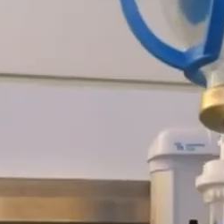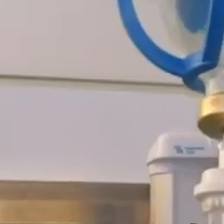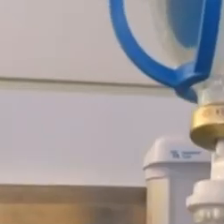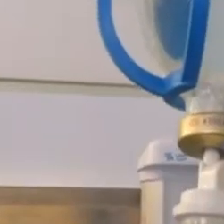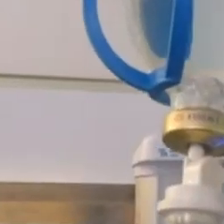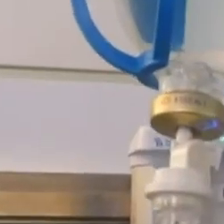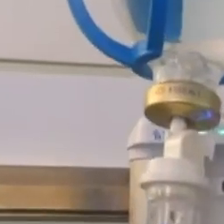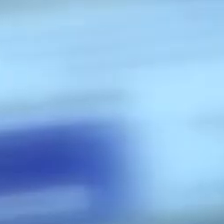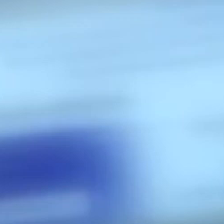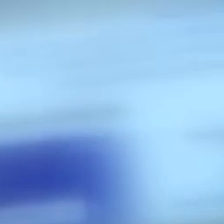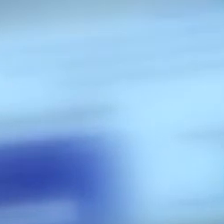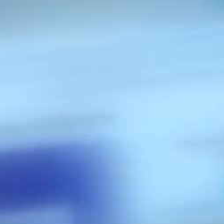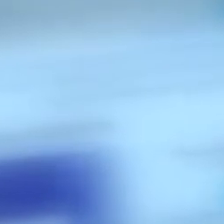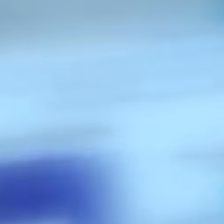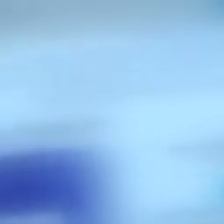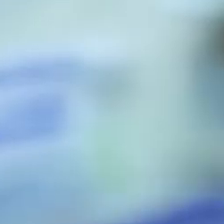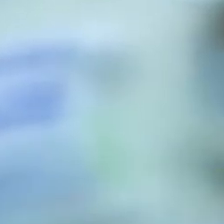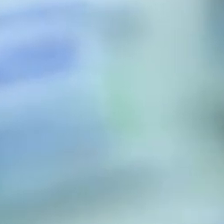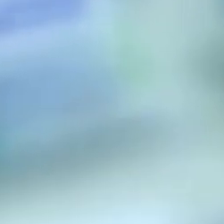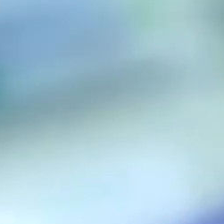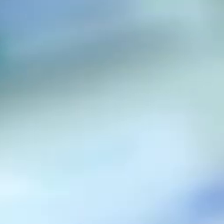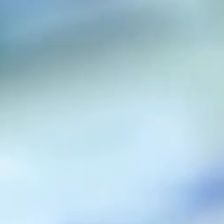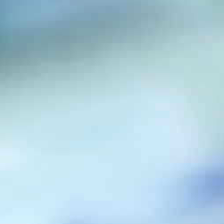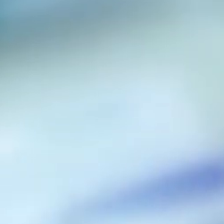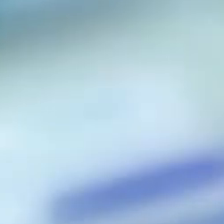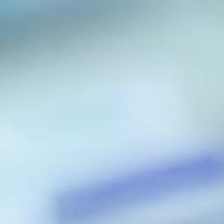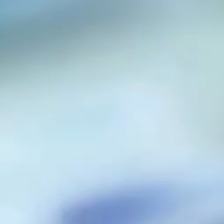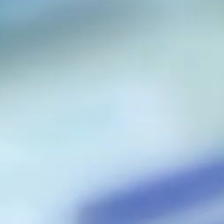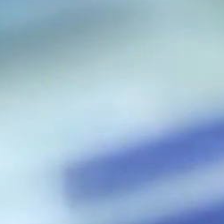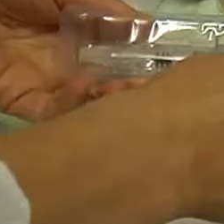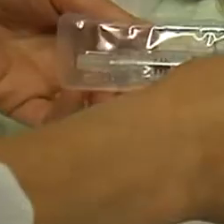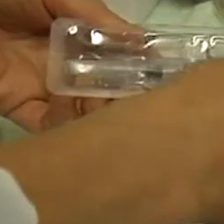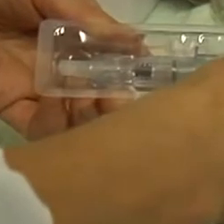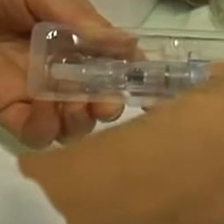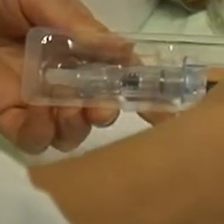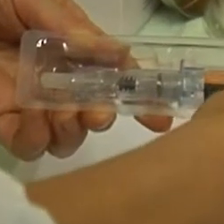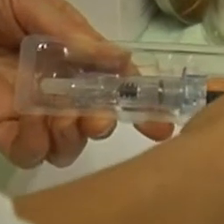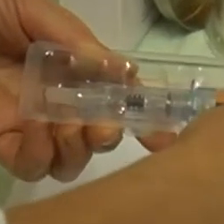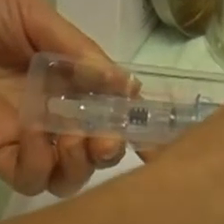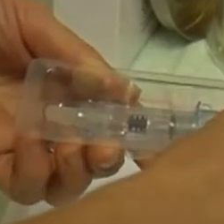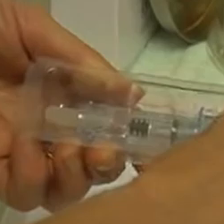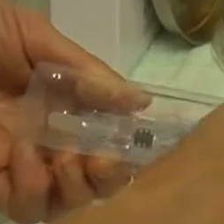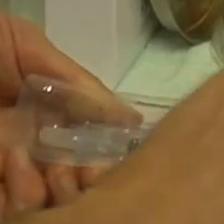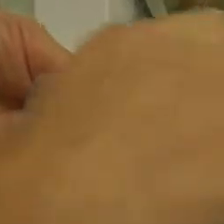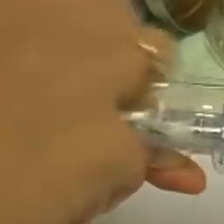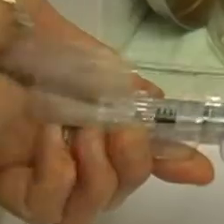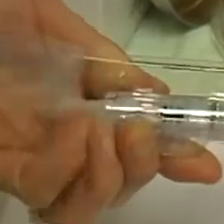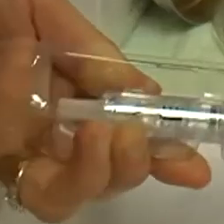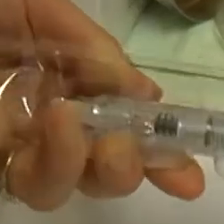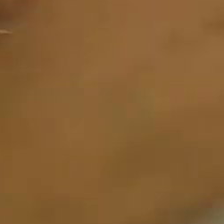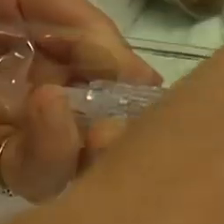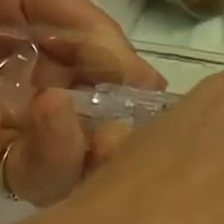oramai Covid-free. Ma il Veneto guarda i prossimi mesi e chiude in tempi record la gara per i vaccini anti-influenzali,